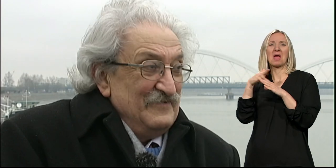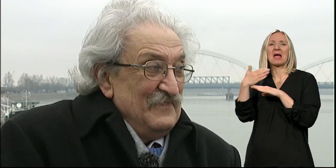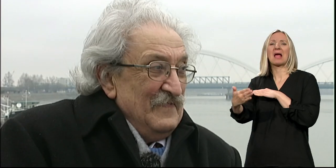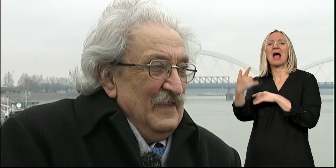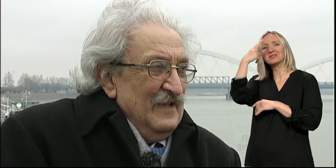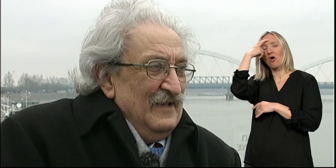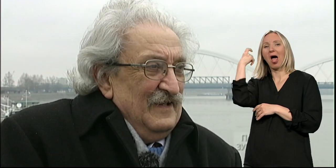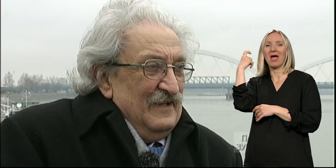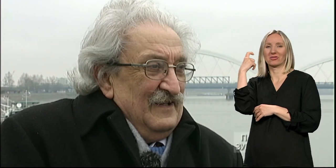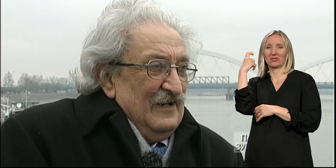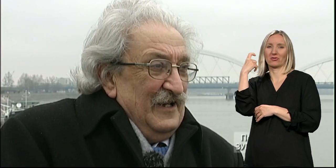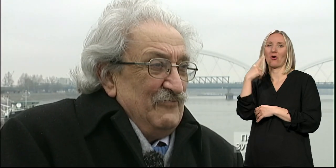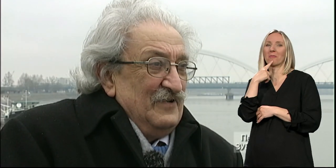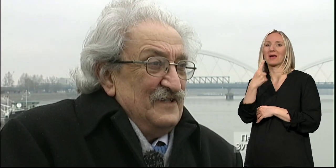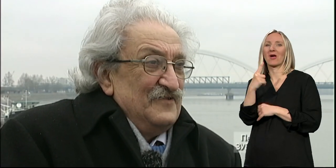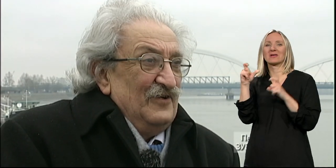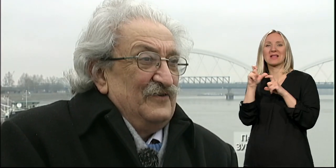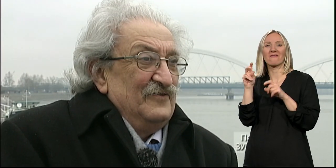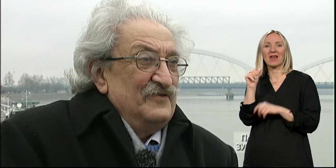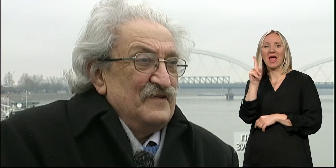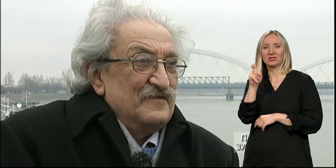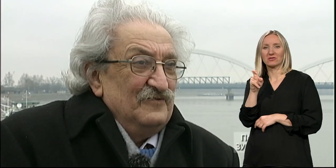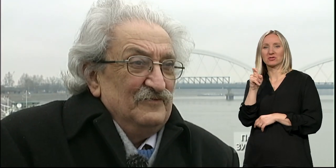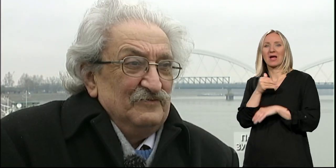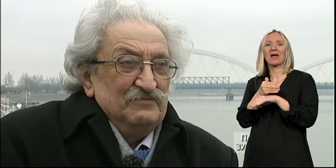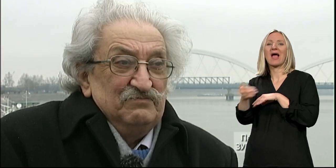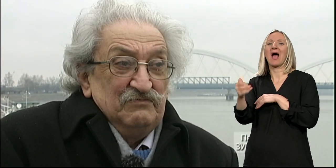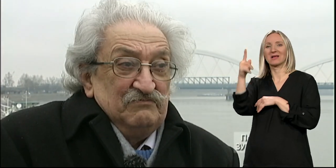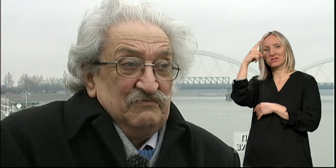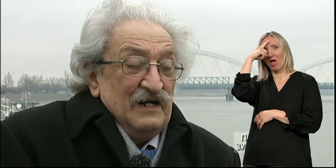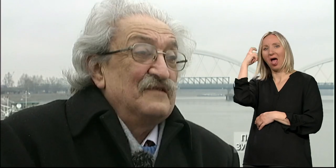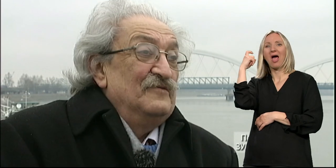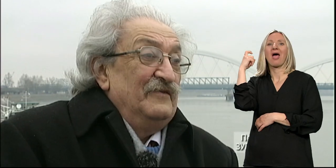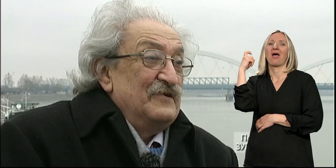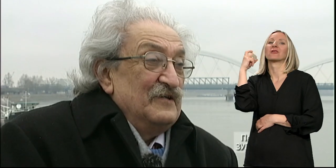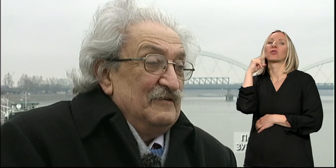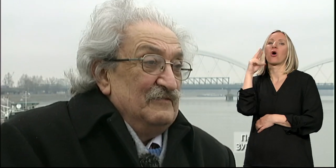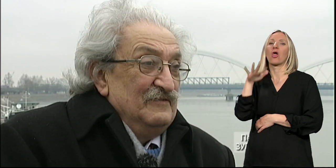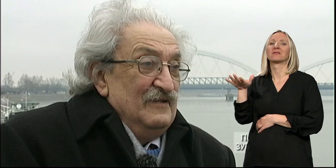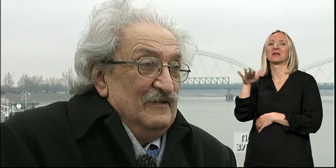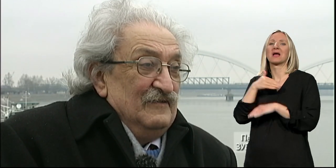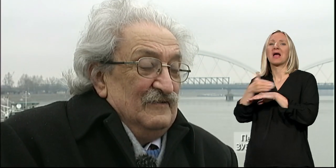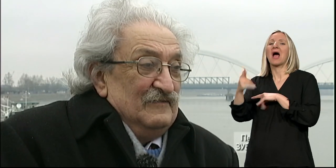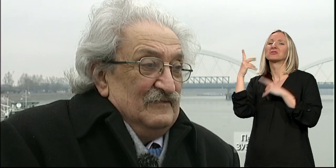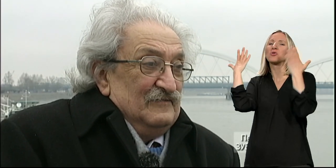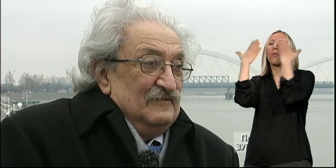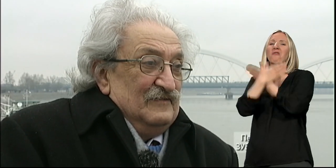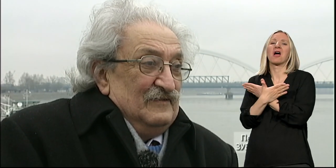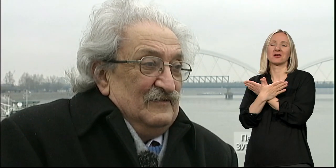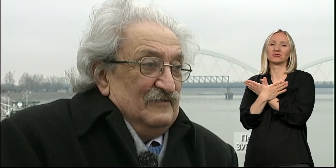Rajičković. Lepo kasno leto na Novosadsko, kasno veče.